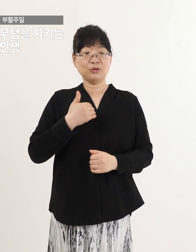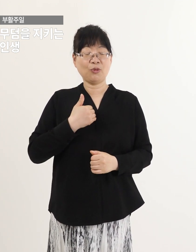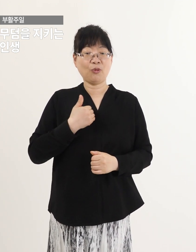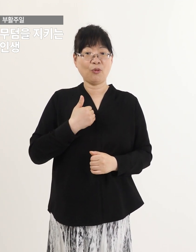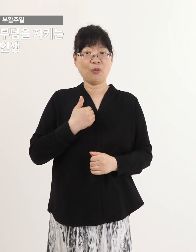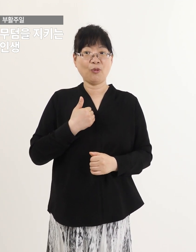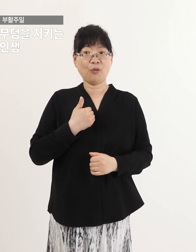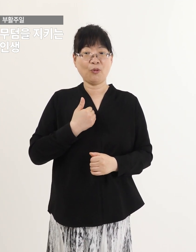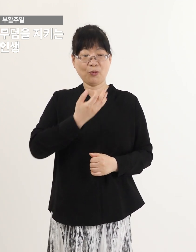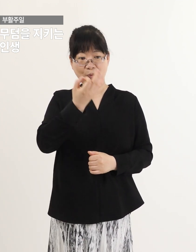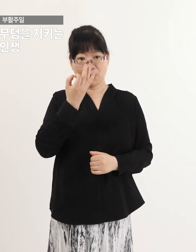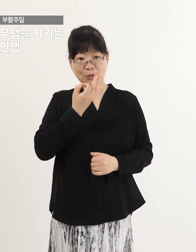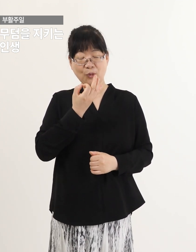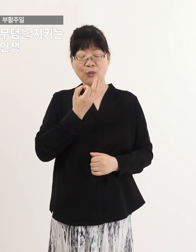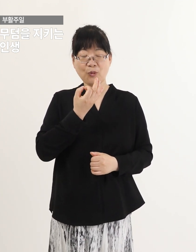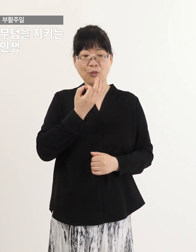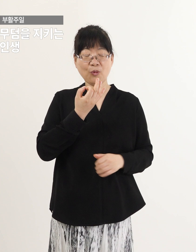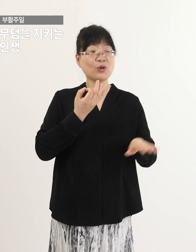보고